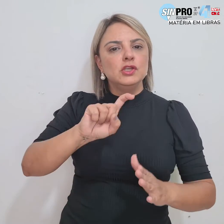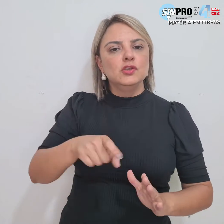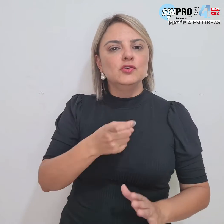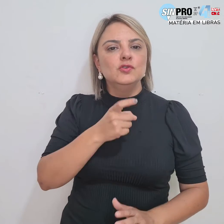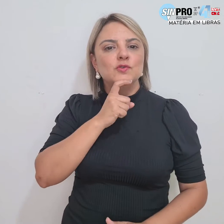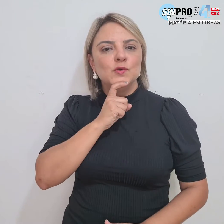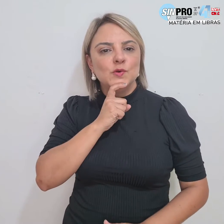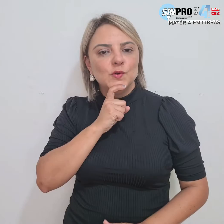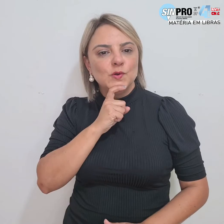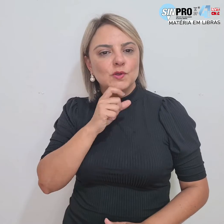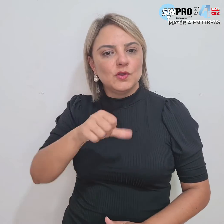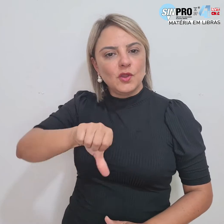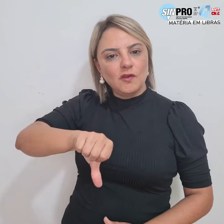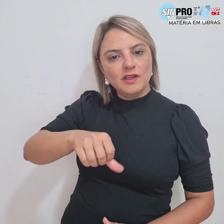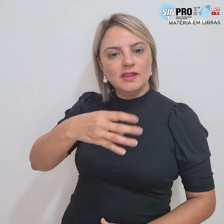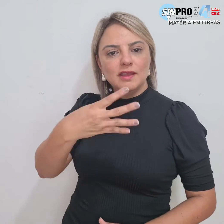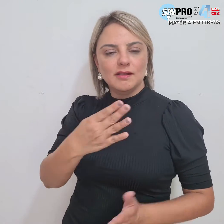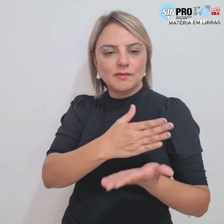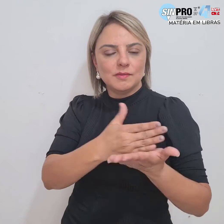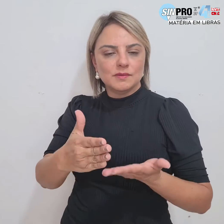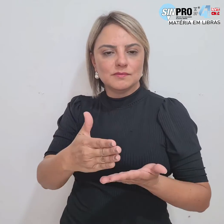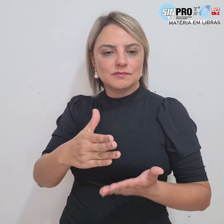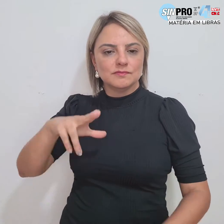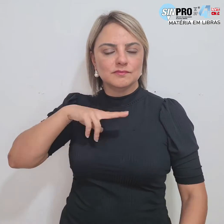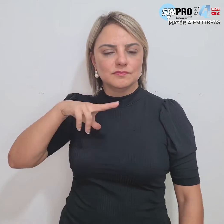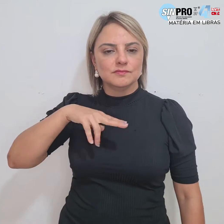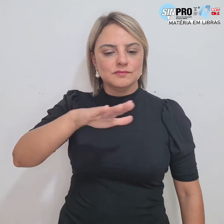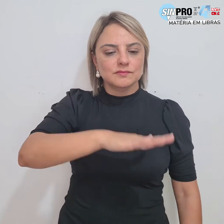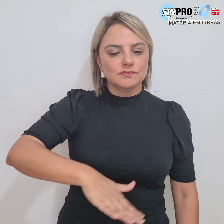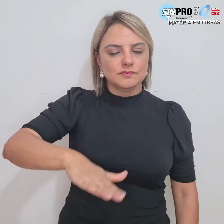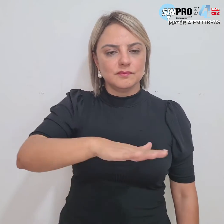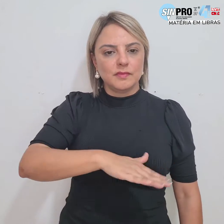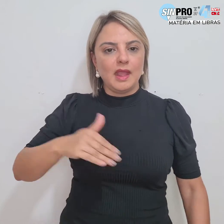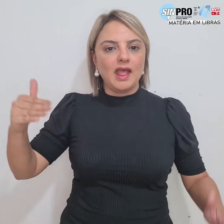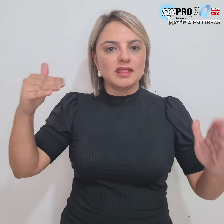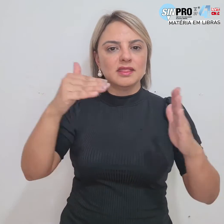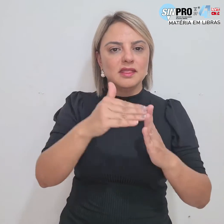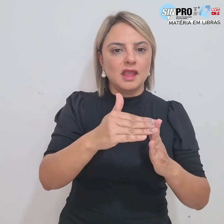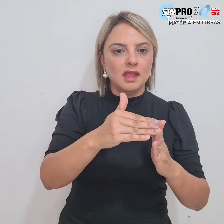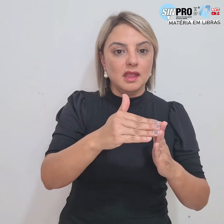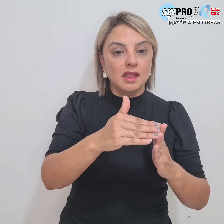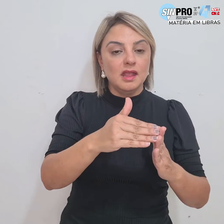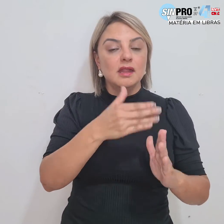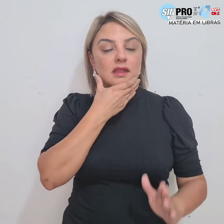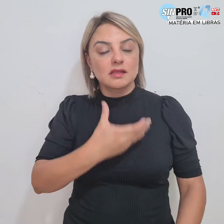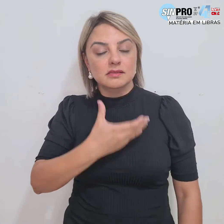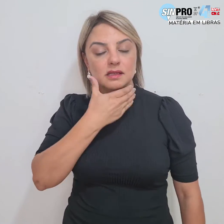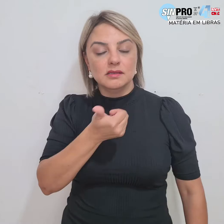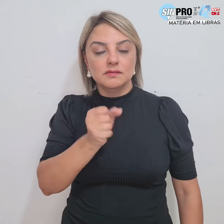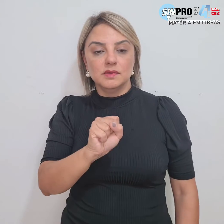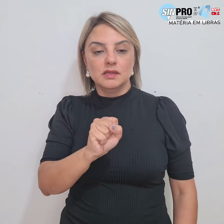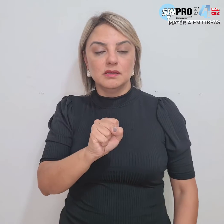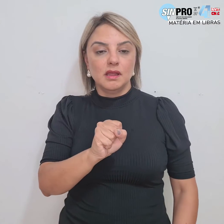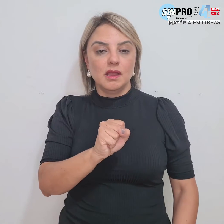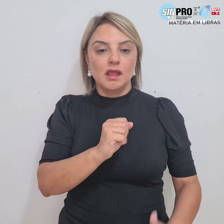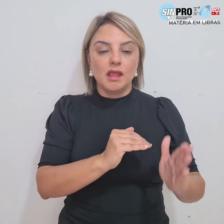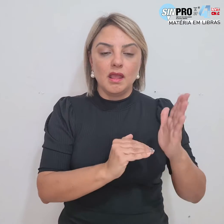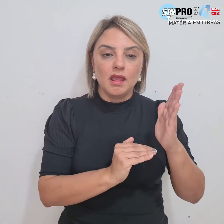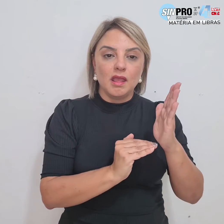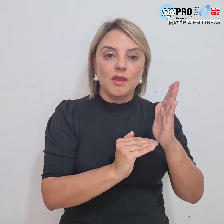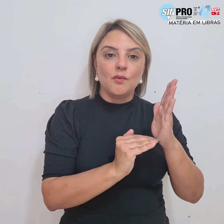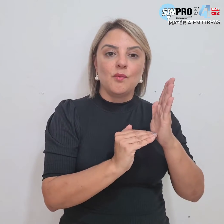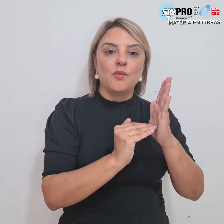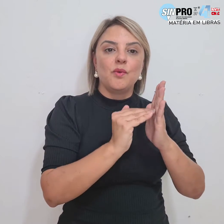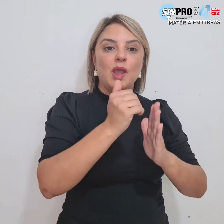julho de 1994, quando se iniciaram as privatizações do setor, até dezembro de 2018, a